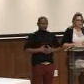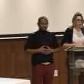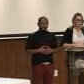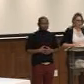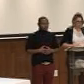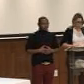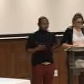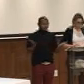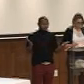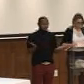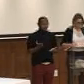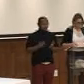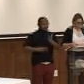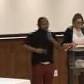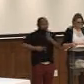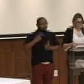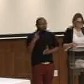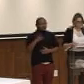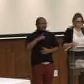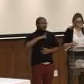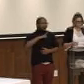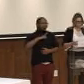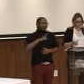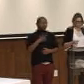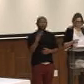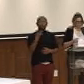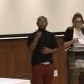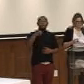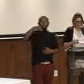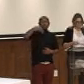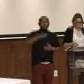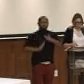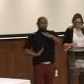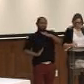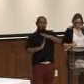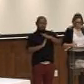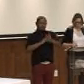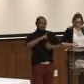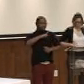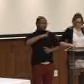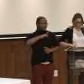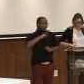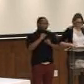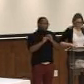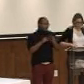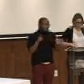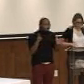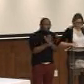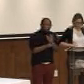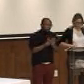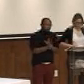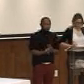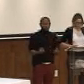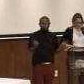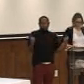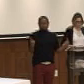Esse segundo bloco terá no máximo 40 minutos e será composto por perguntas entre os